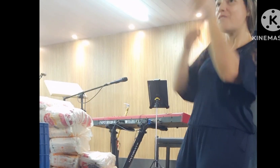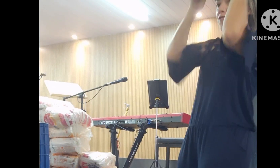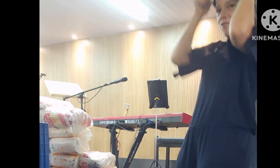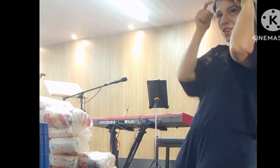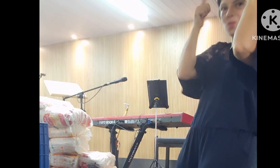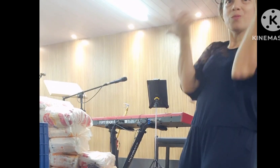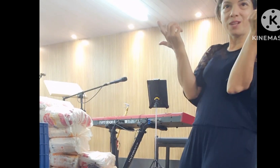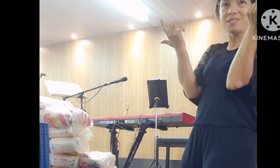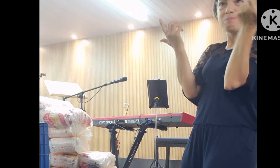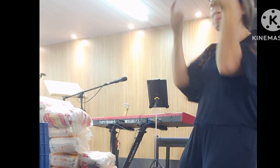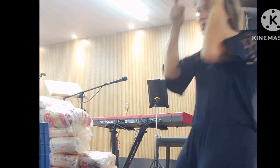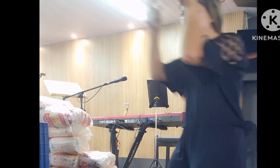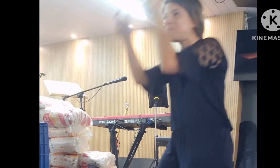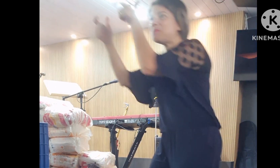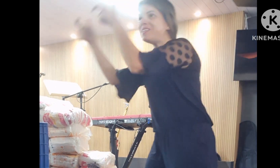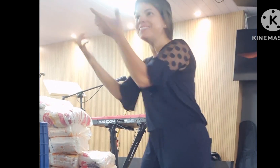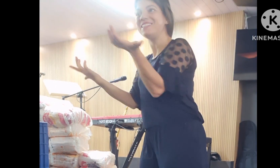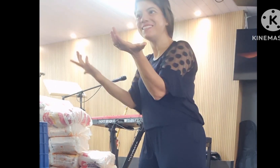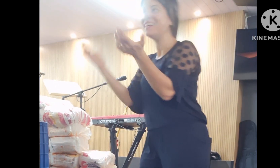existem demônios,